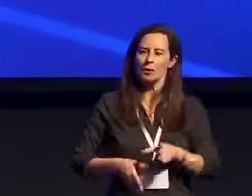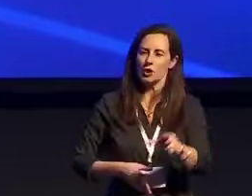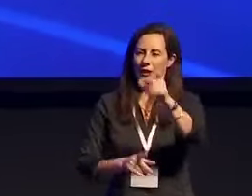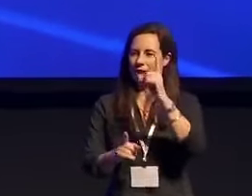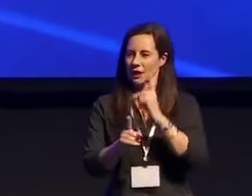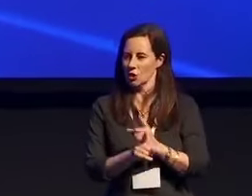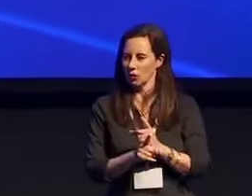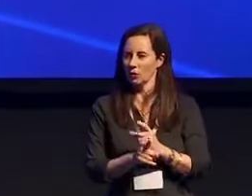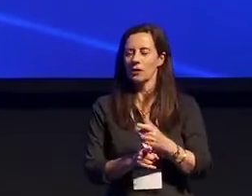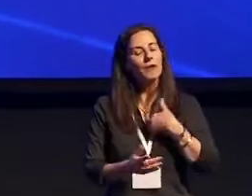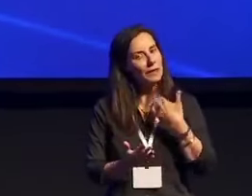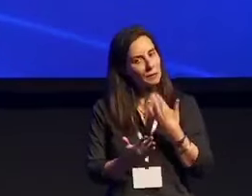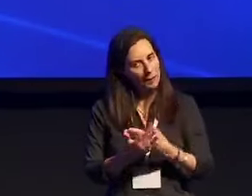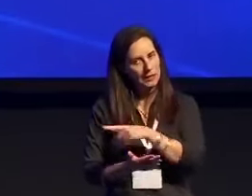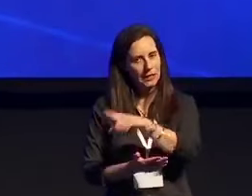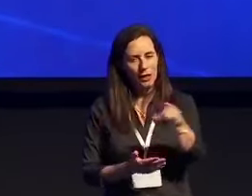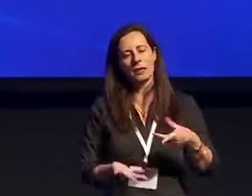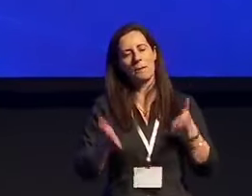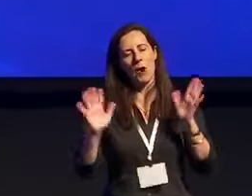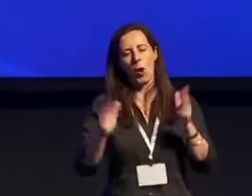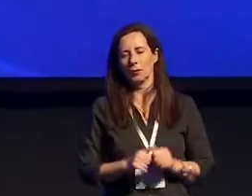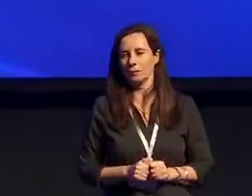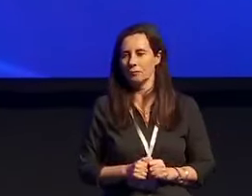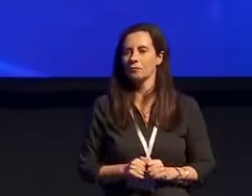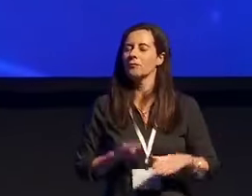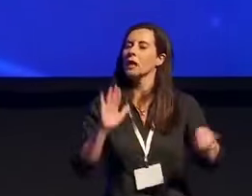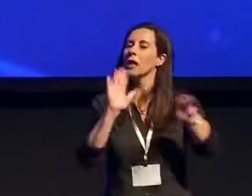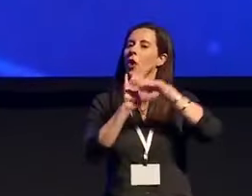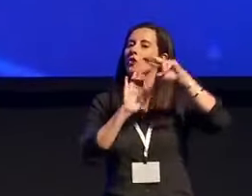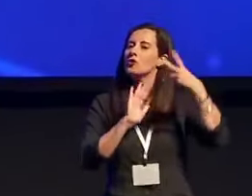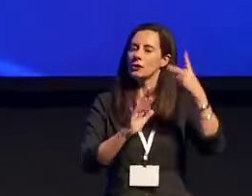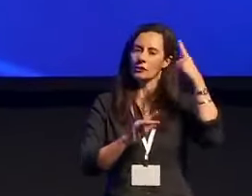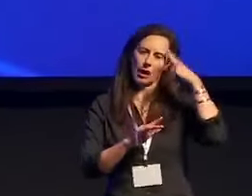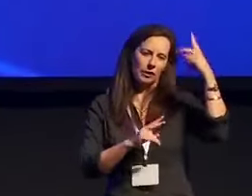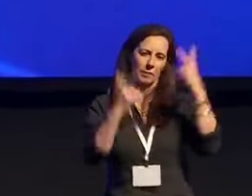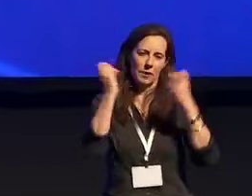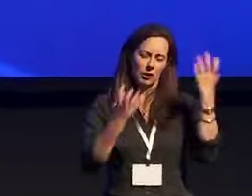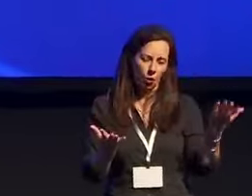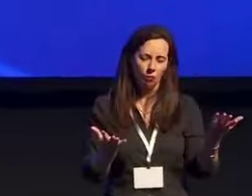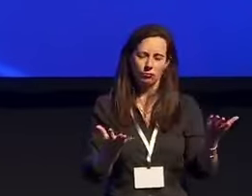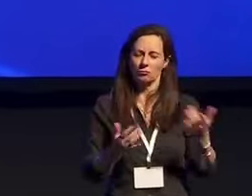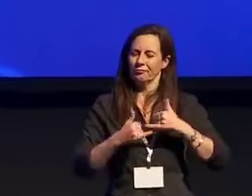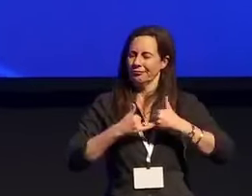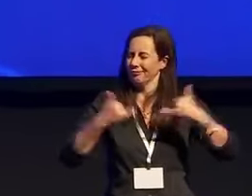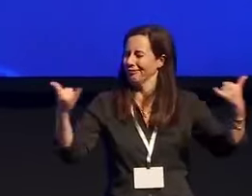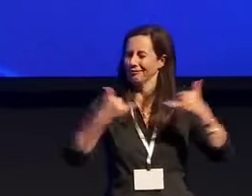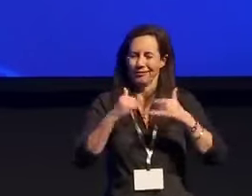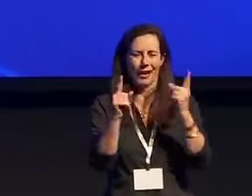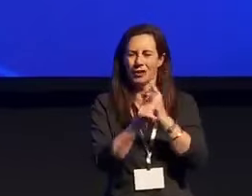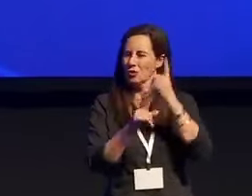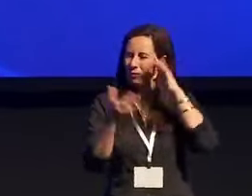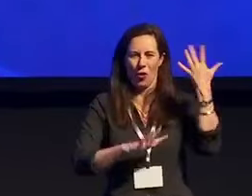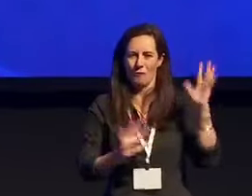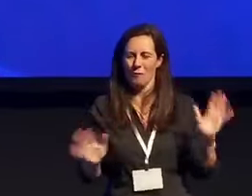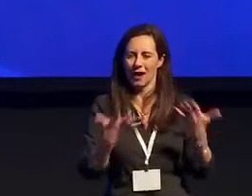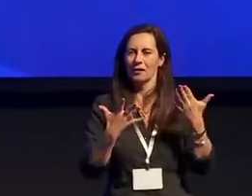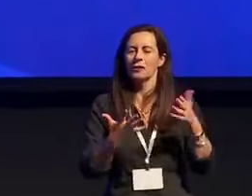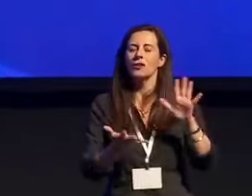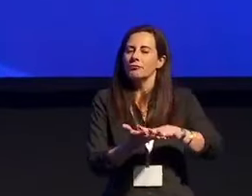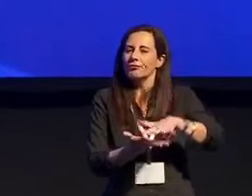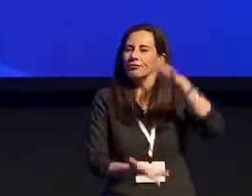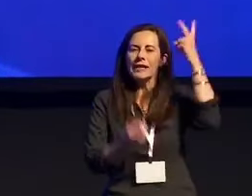הנגישות, ואני ממליצה על זה מאוד. עיקרון שני זה הידע המקצועי, עולם הנגישות מתפתח בקצב מטורף.